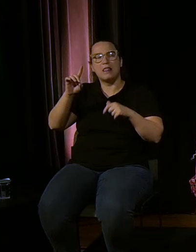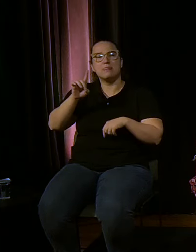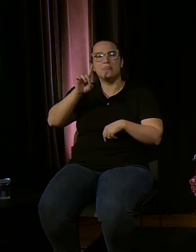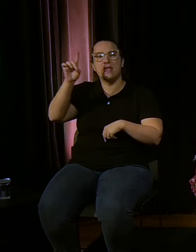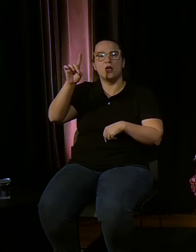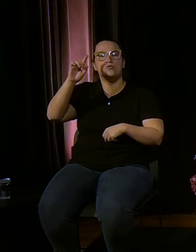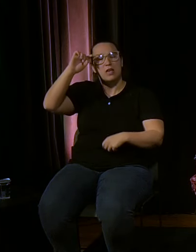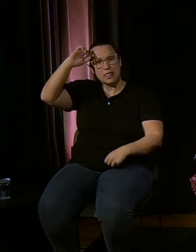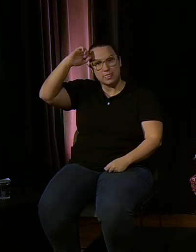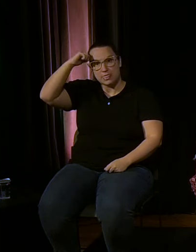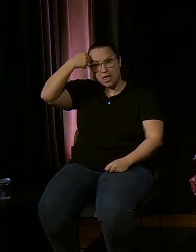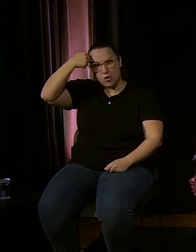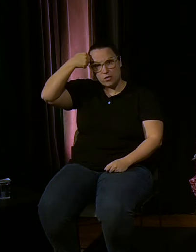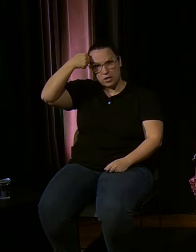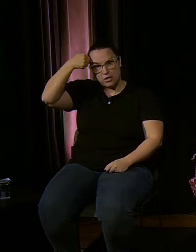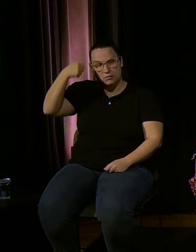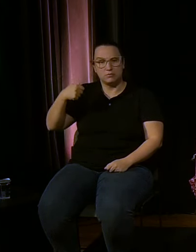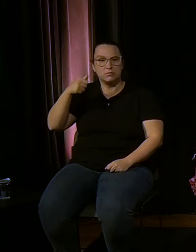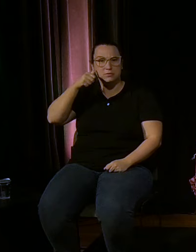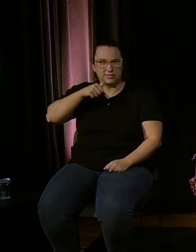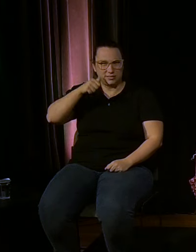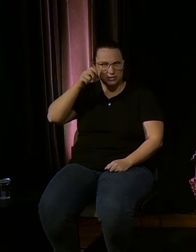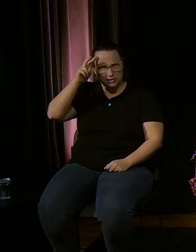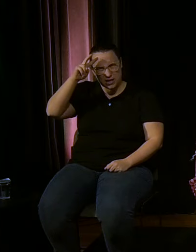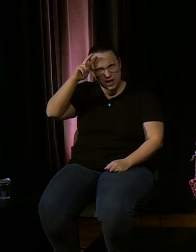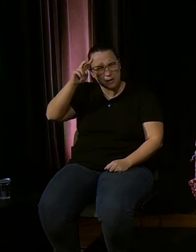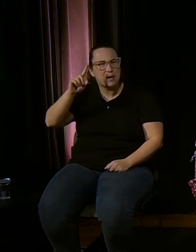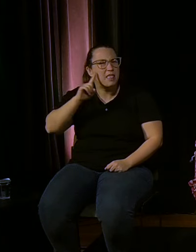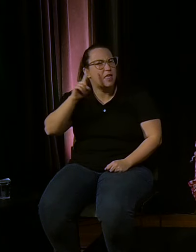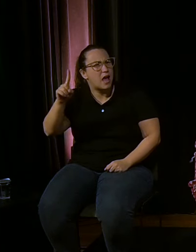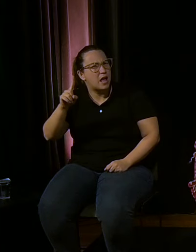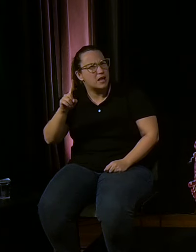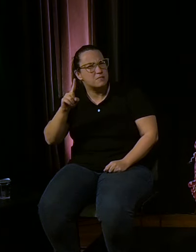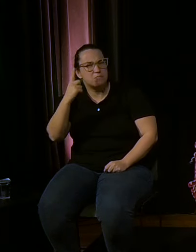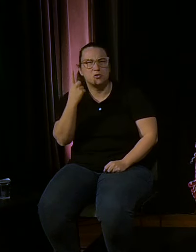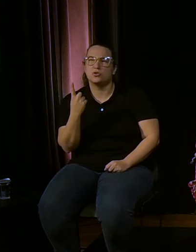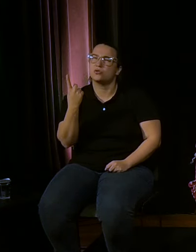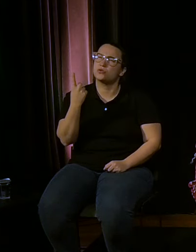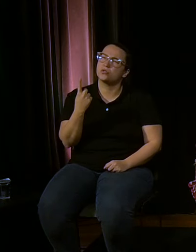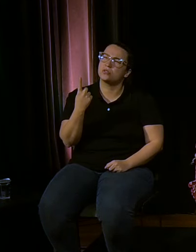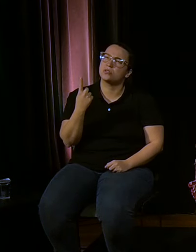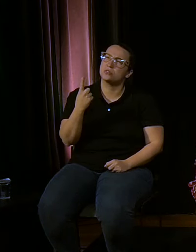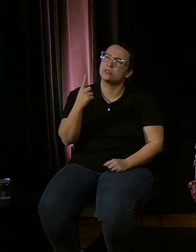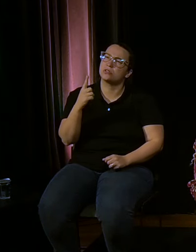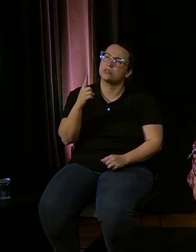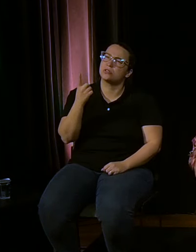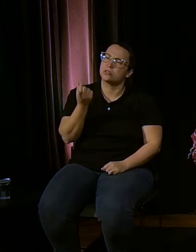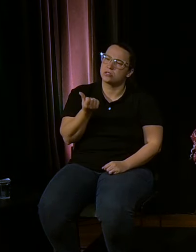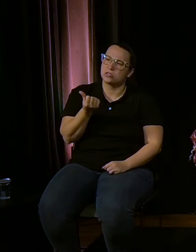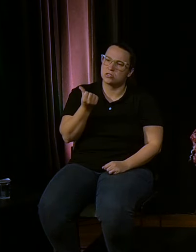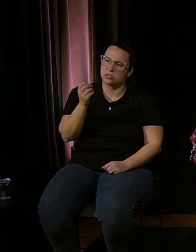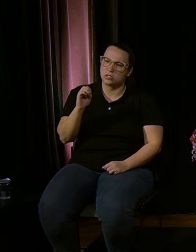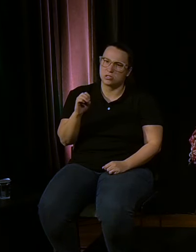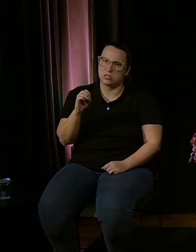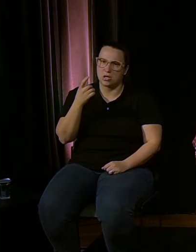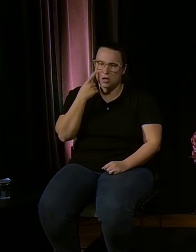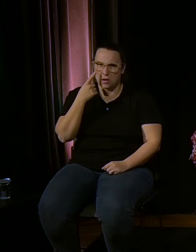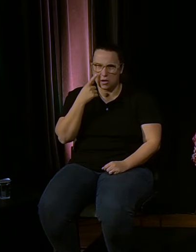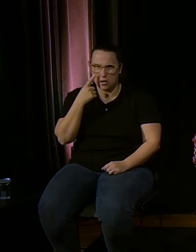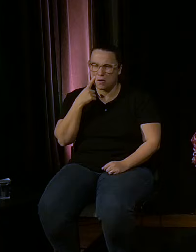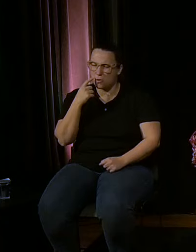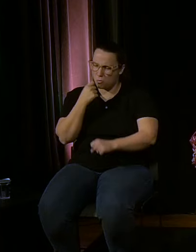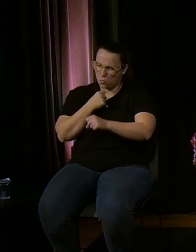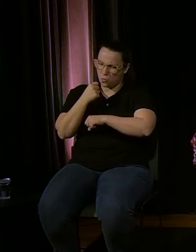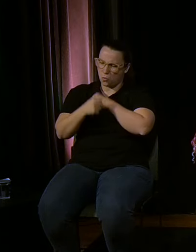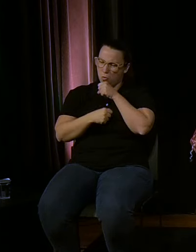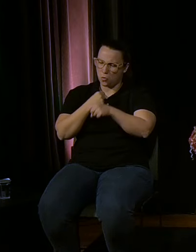Enfim, A Deusa Negra é um filme de... Você lembra a data, Lorena? 1900... Da década de 70, eu acho. Eu vou confirmar aqui. Não lembro o